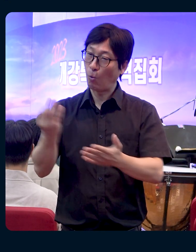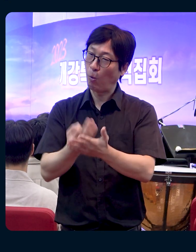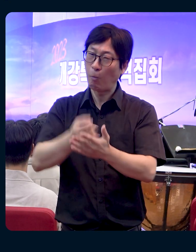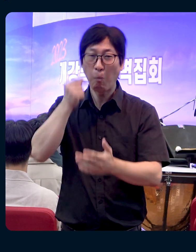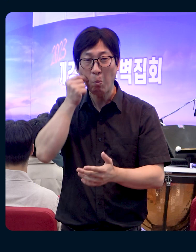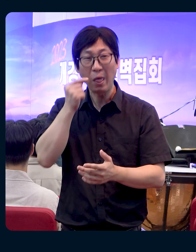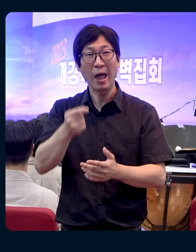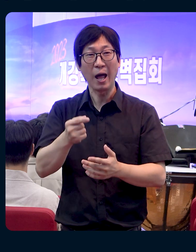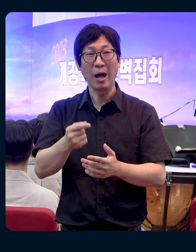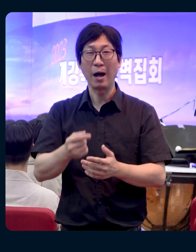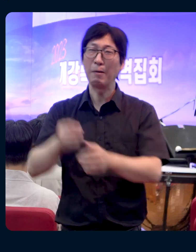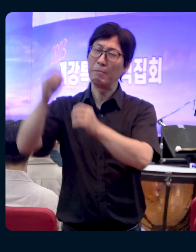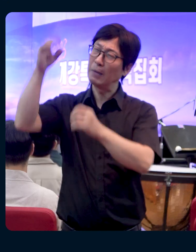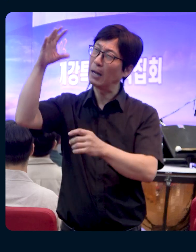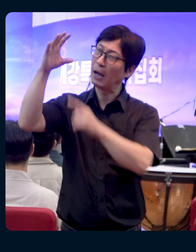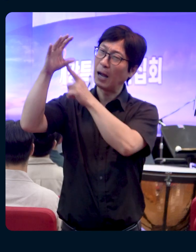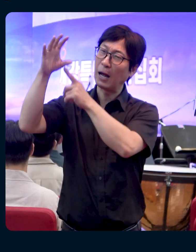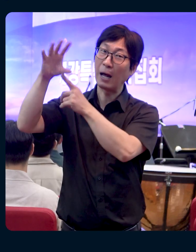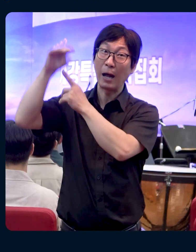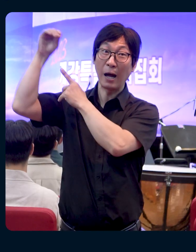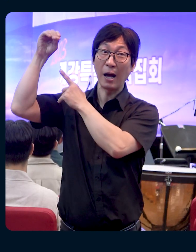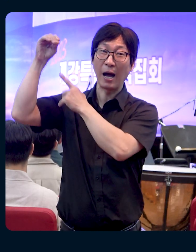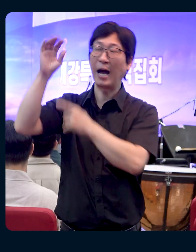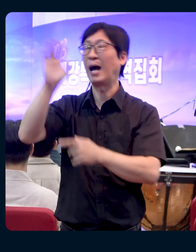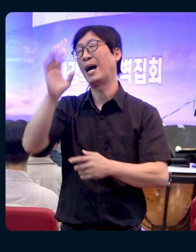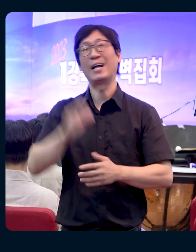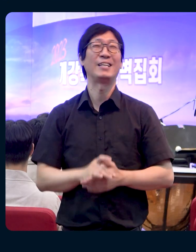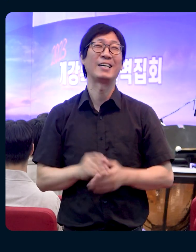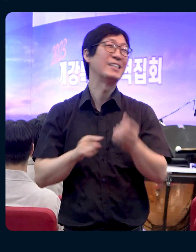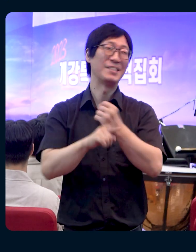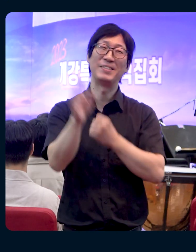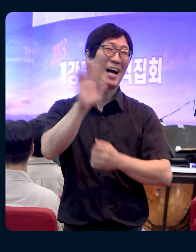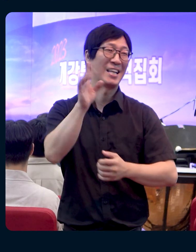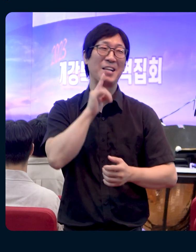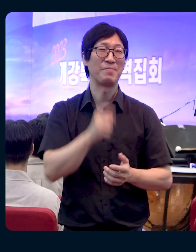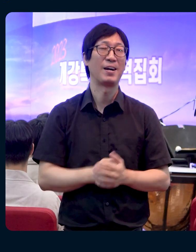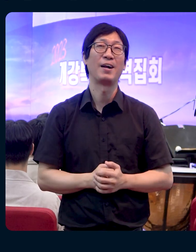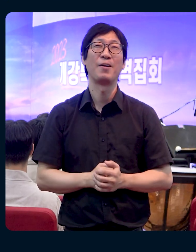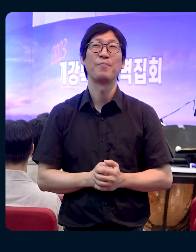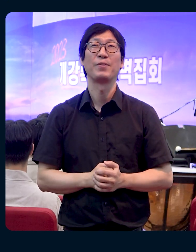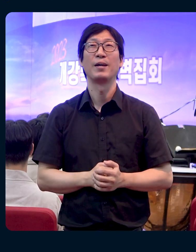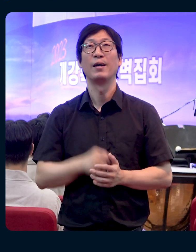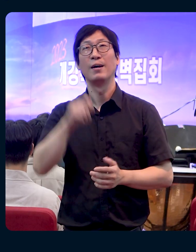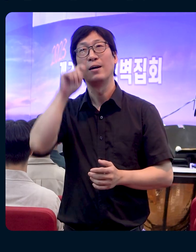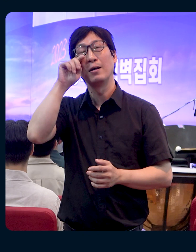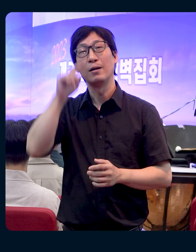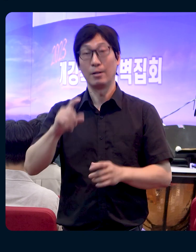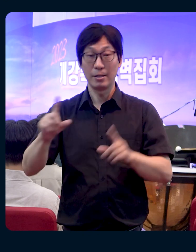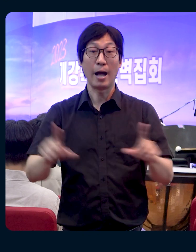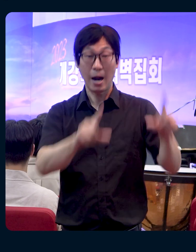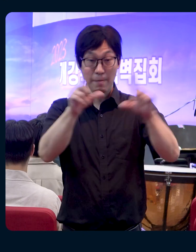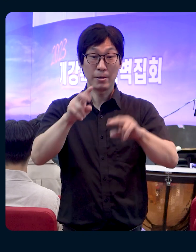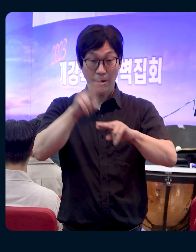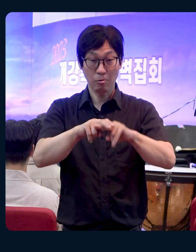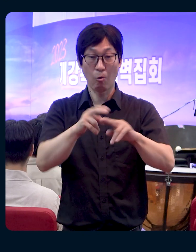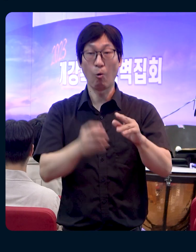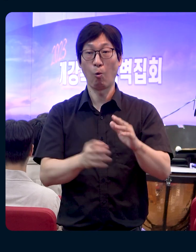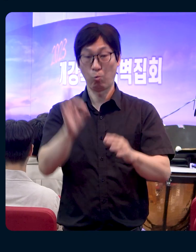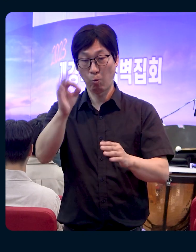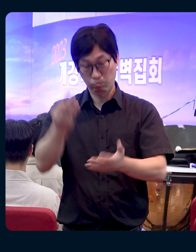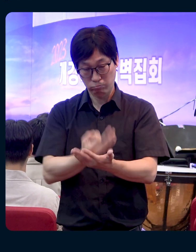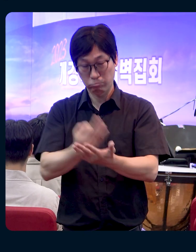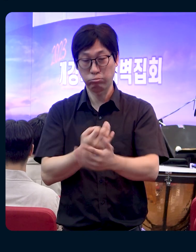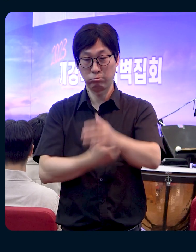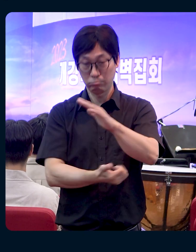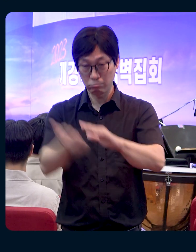아예 못 벌어 깜깜해. 이런 얘기 절대 아니라는 거예요. 물론 생업의 현장에서 돈을 잘 벌고 성공하고 하면 당연히